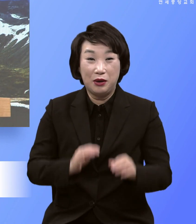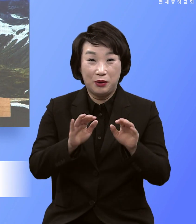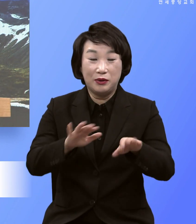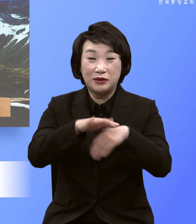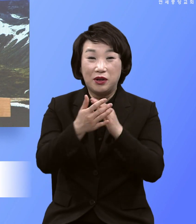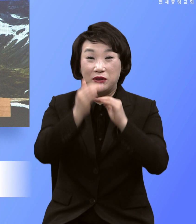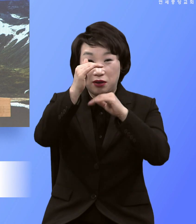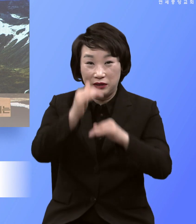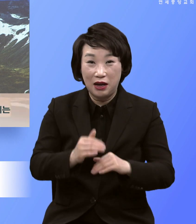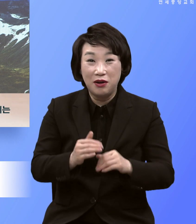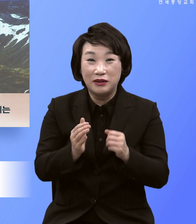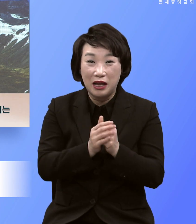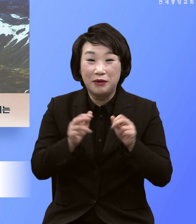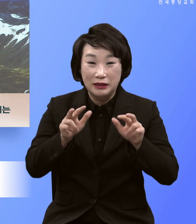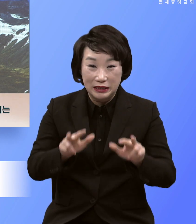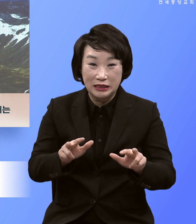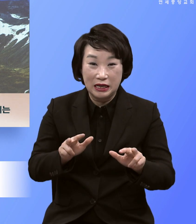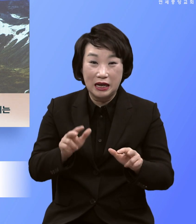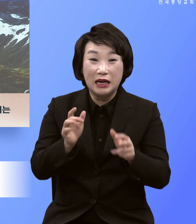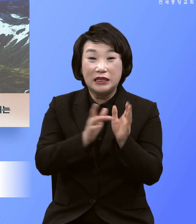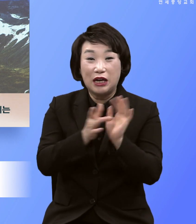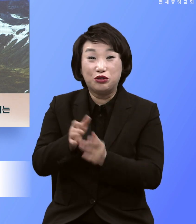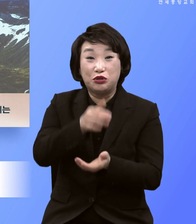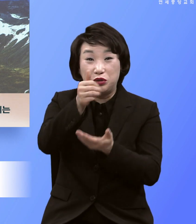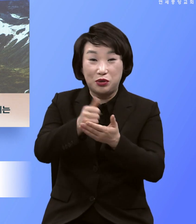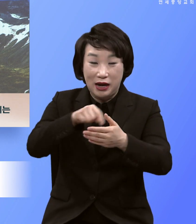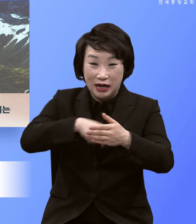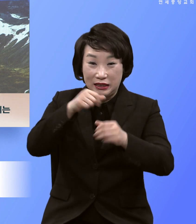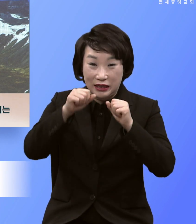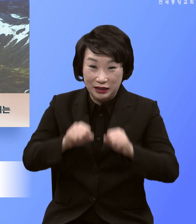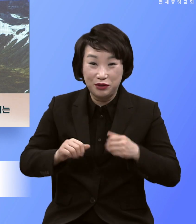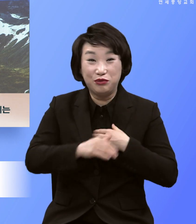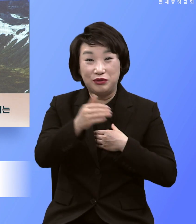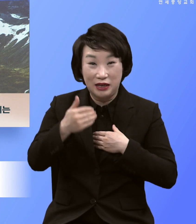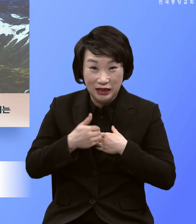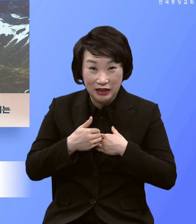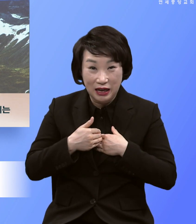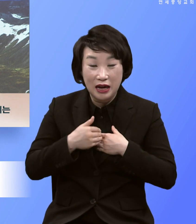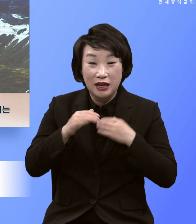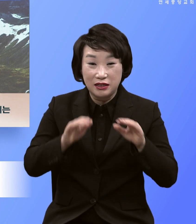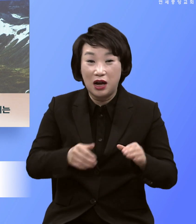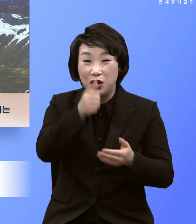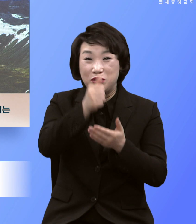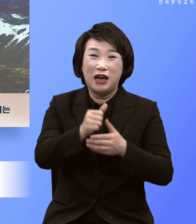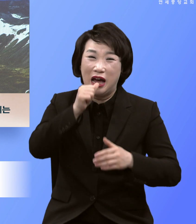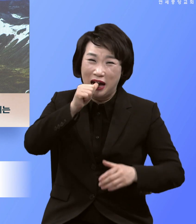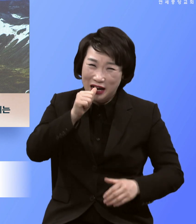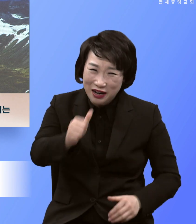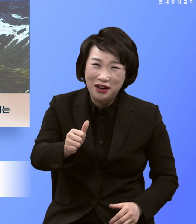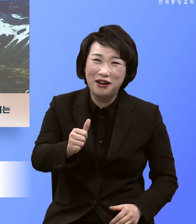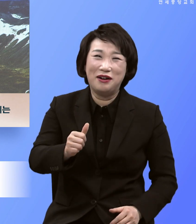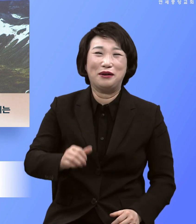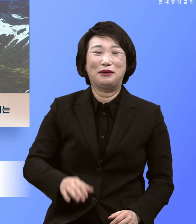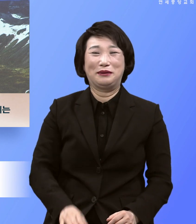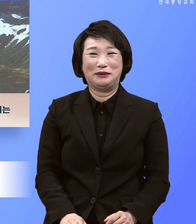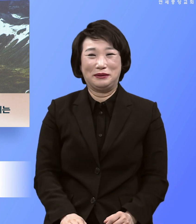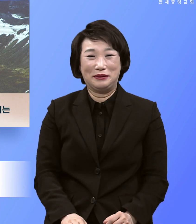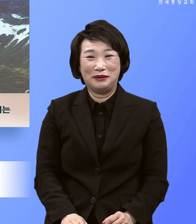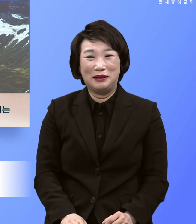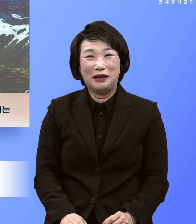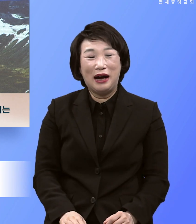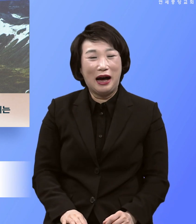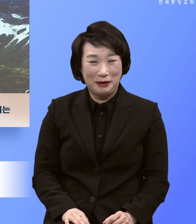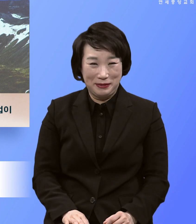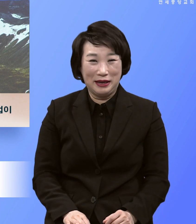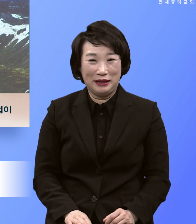본문에 그러므로 이제 그리스도 예수 안에 있는 자에게는 결코 정죄함이